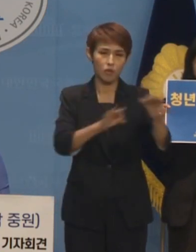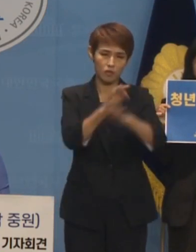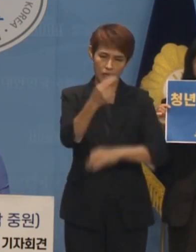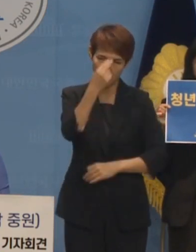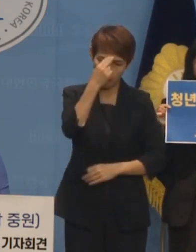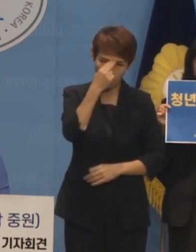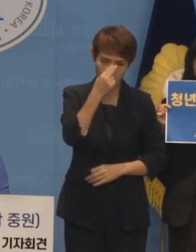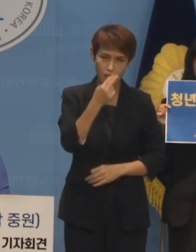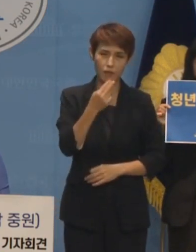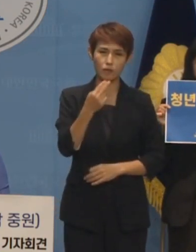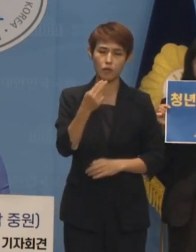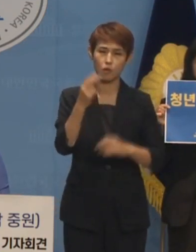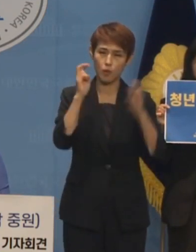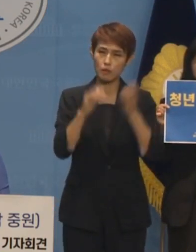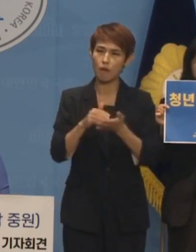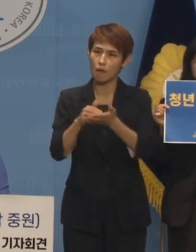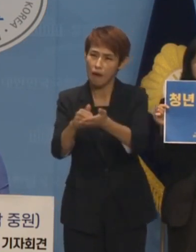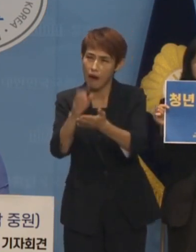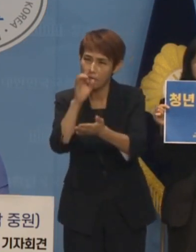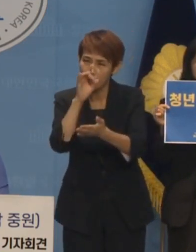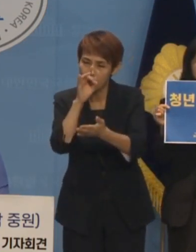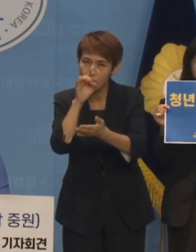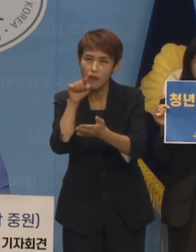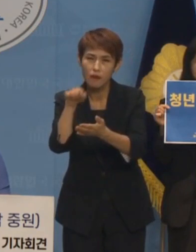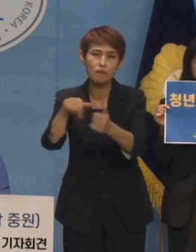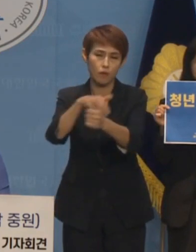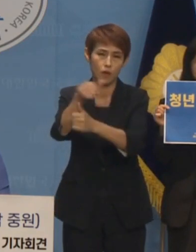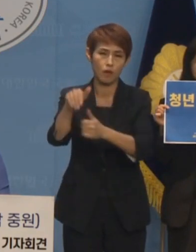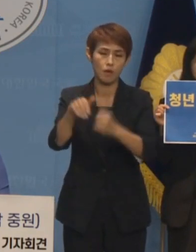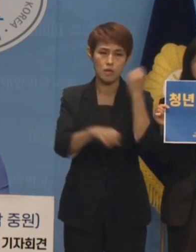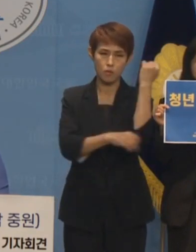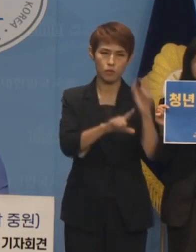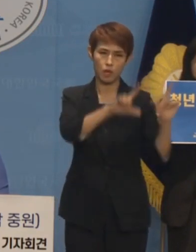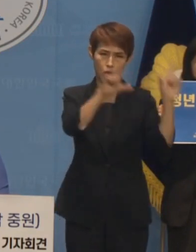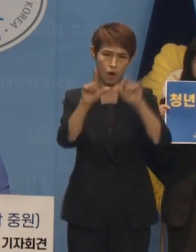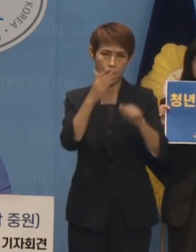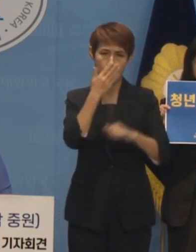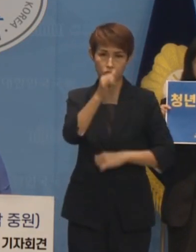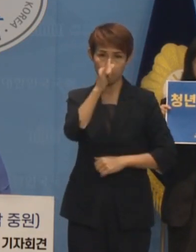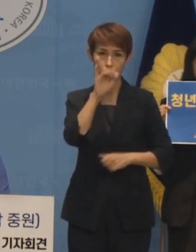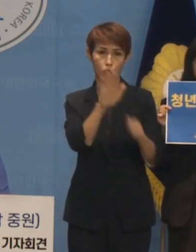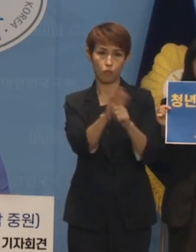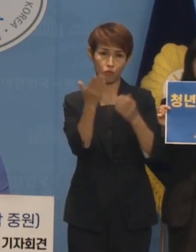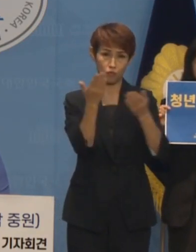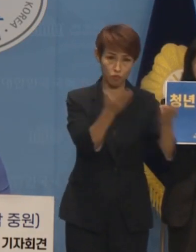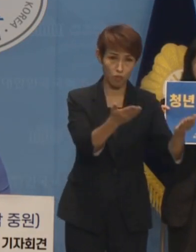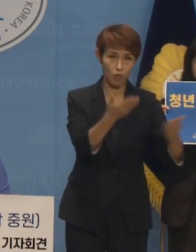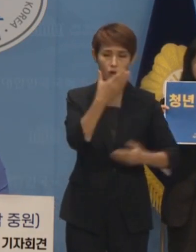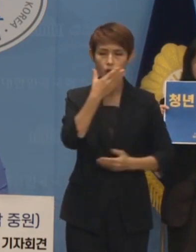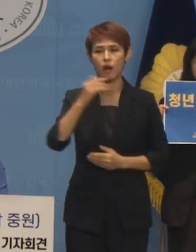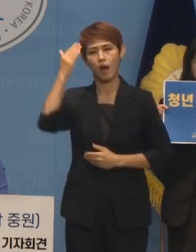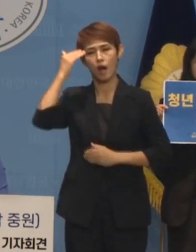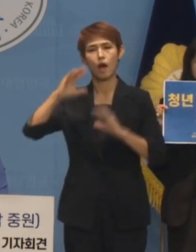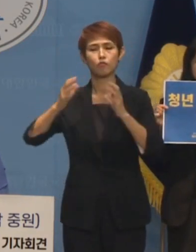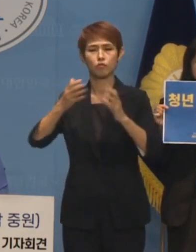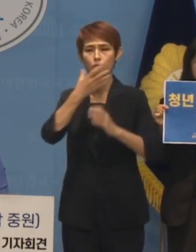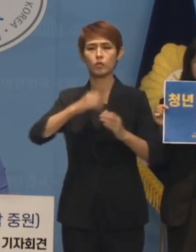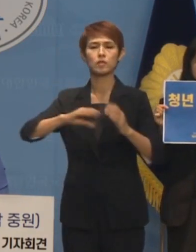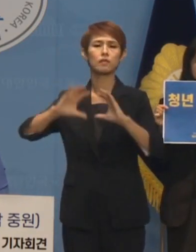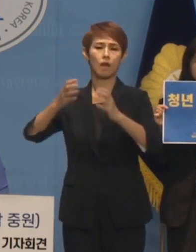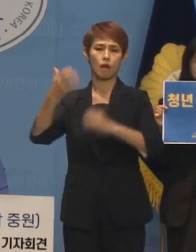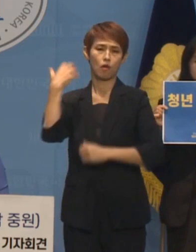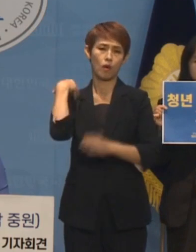불안정한 고용 상황, 청년들이 기본적인 생활을 영위할 수 있도록 지원하는 것이 복지국가의 역할이라고 생각합니다.